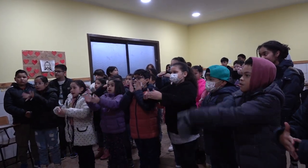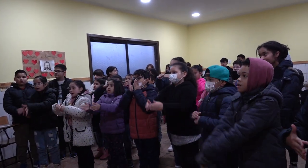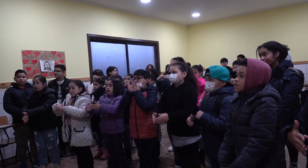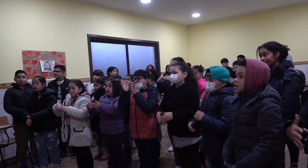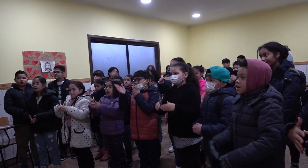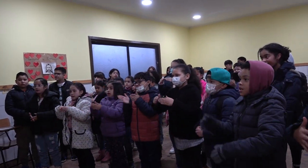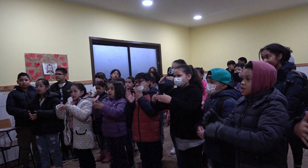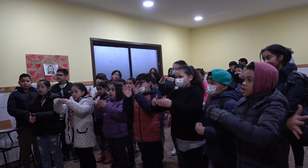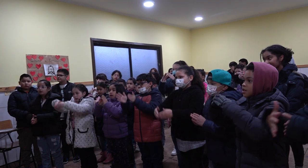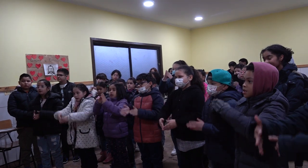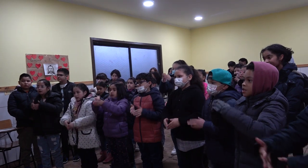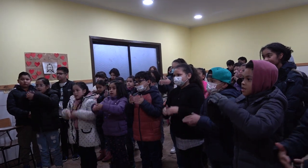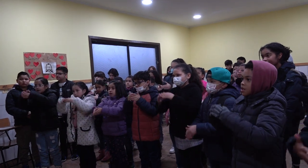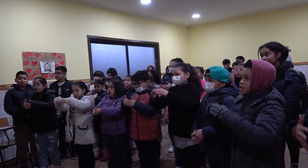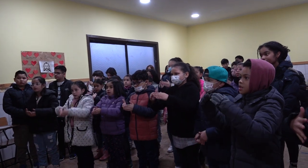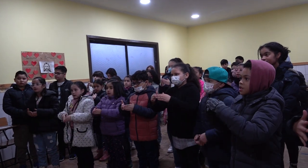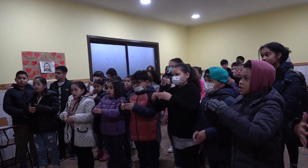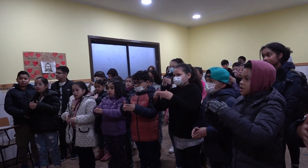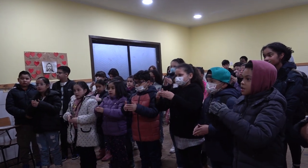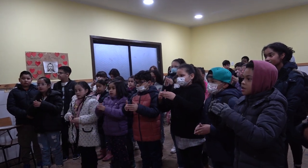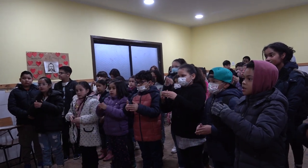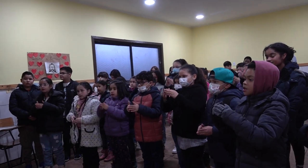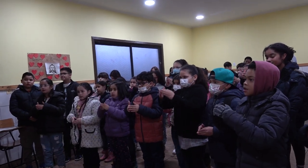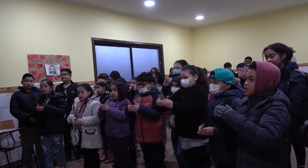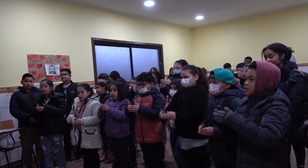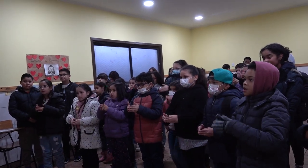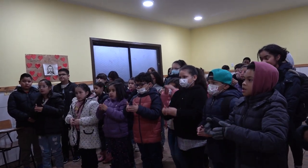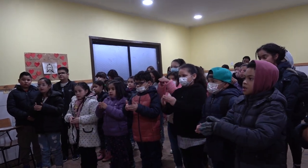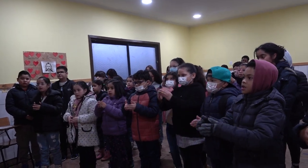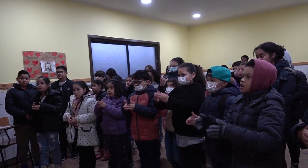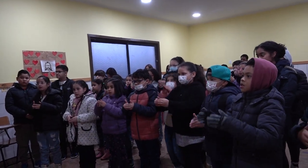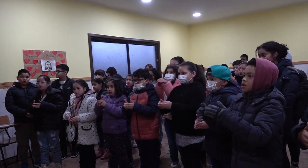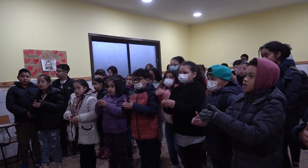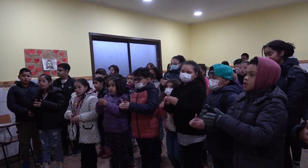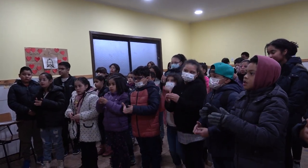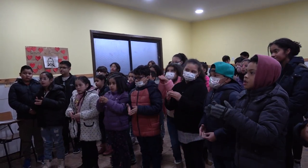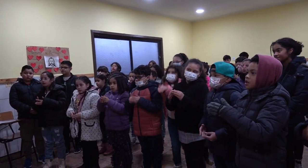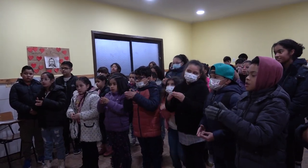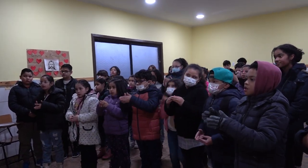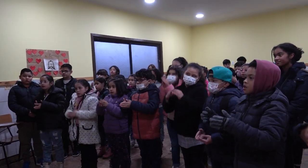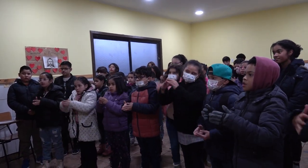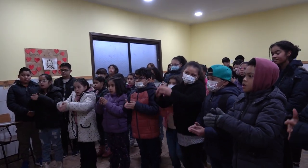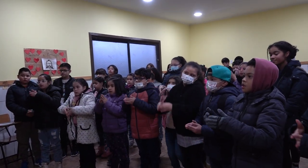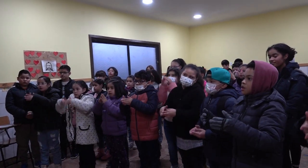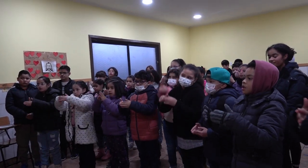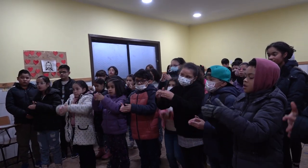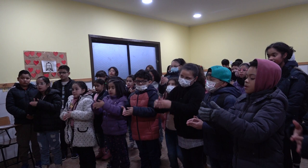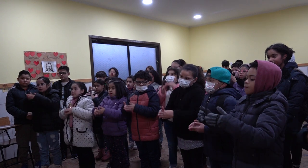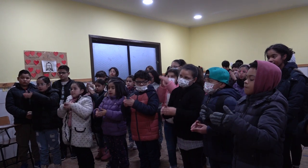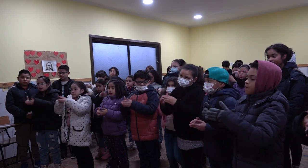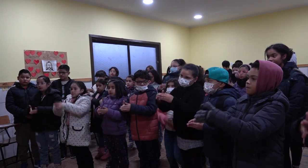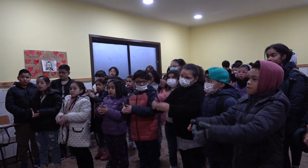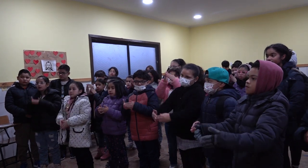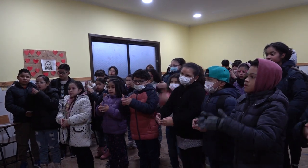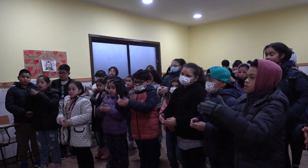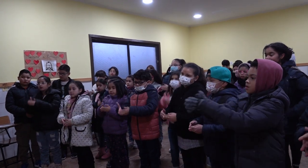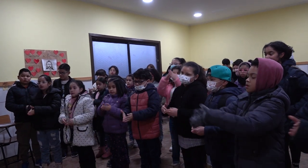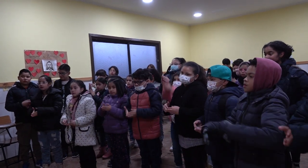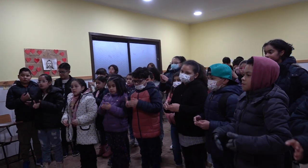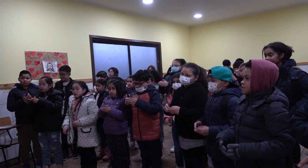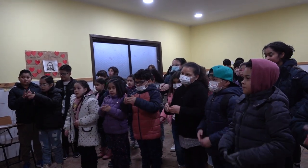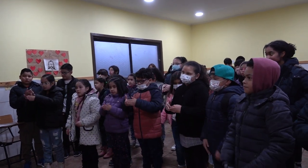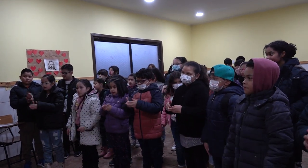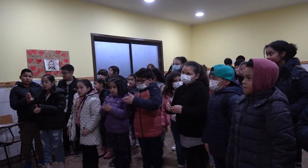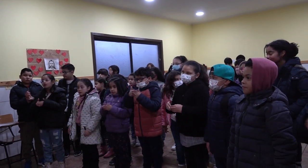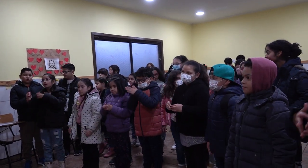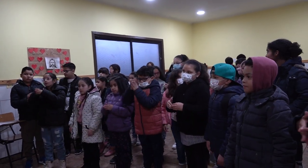arca. Esto es bote, barco, en lengua de señas. ¿Ya? Por eso se hace así.